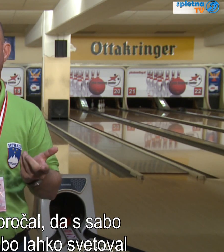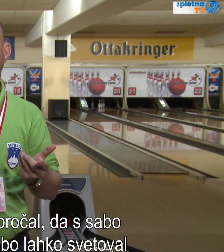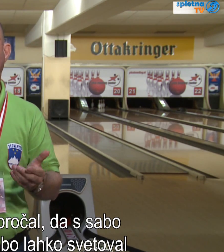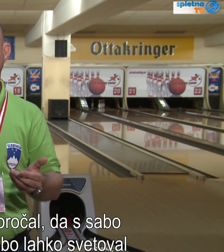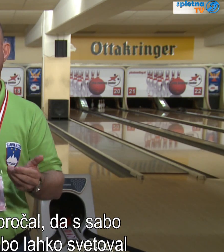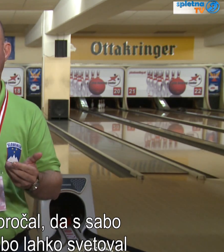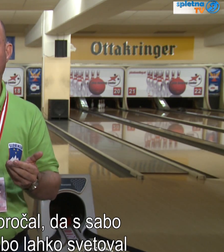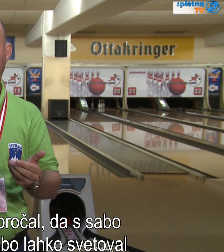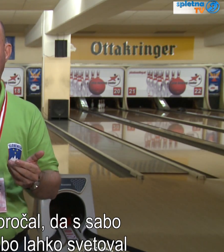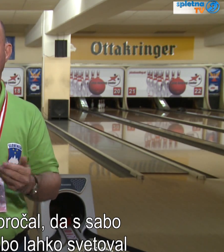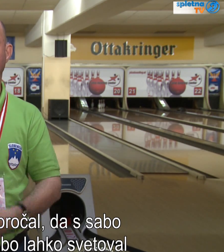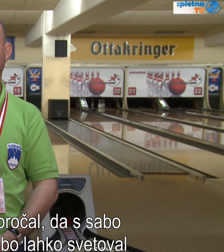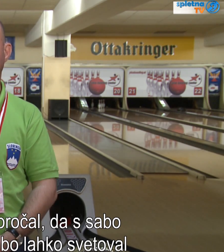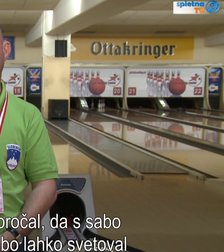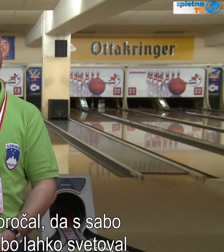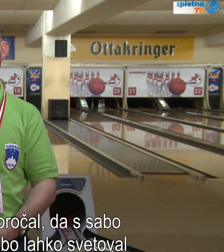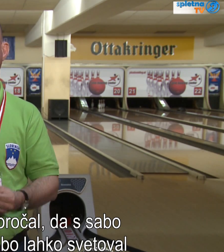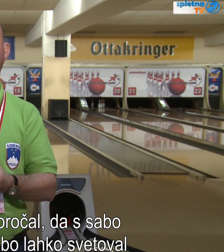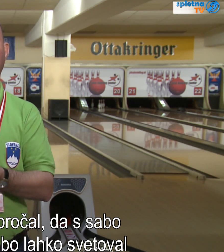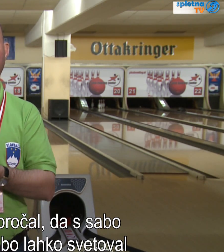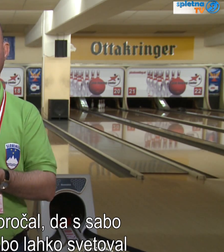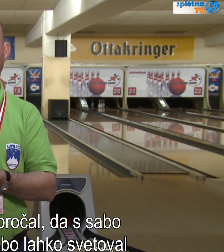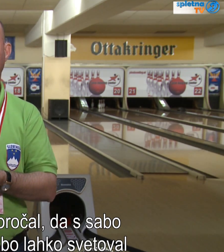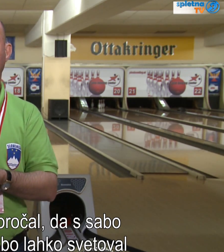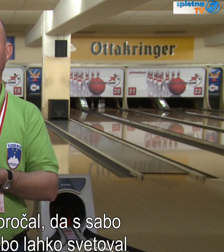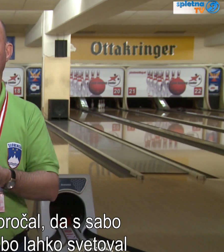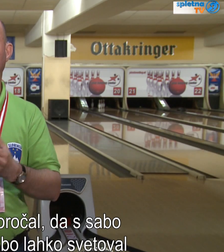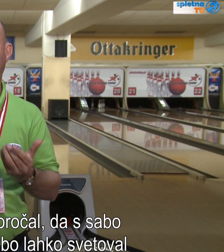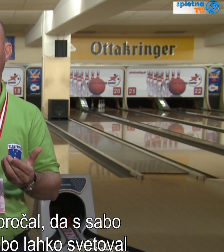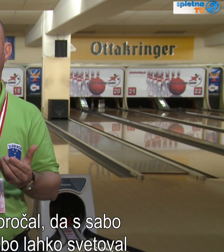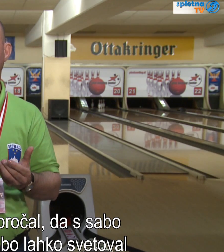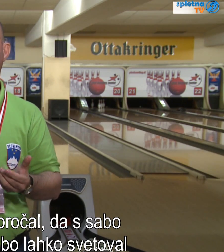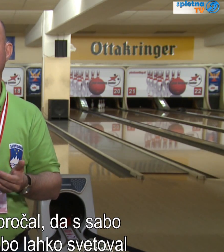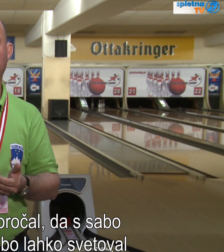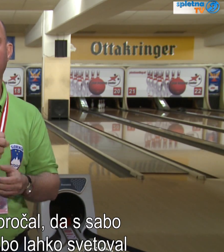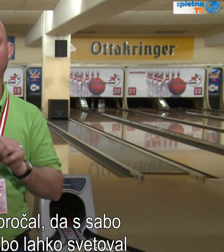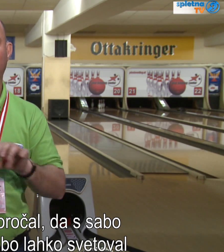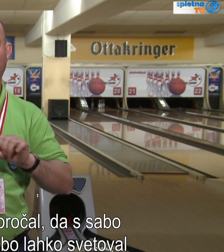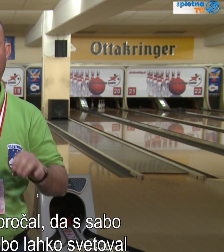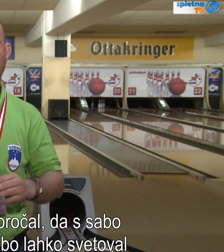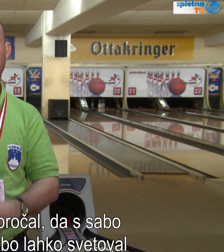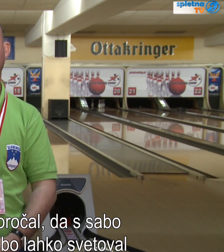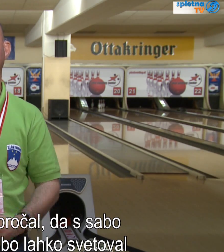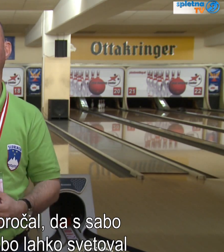Za naslednje bi pa priporočal, da tudi vzamemo trenerja, da bo